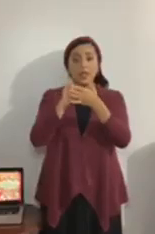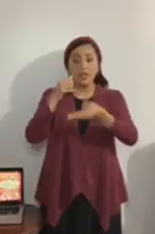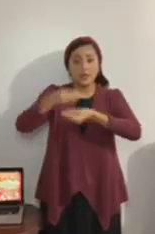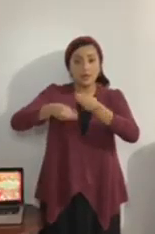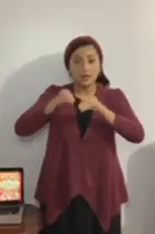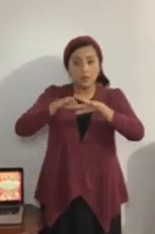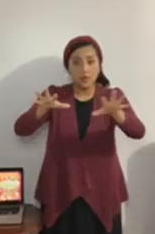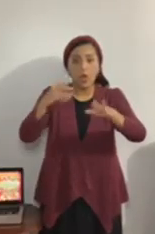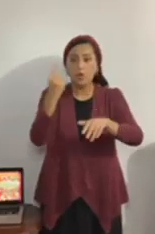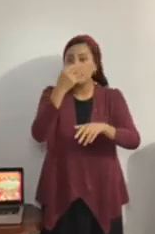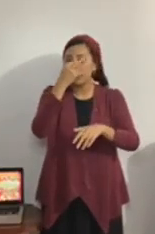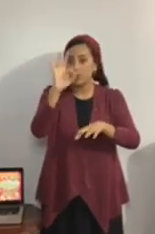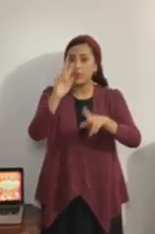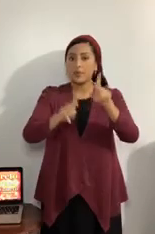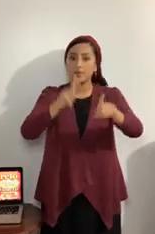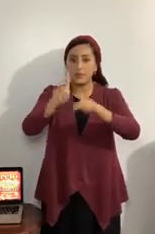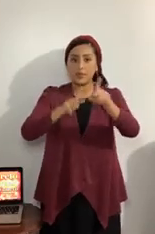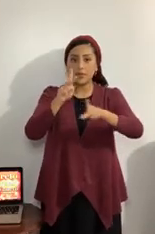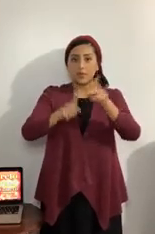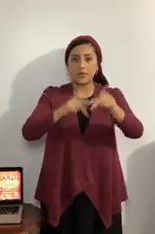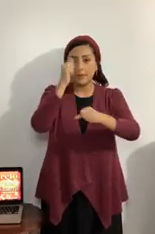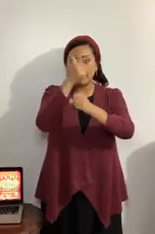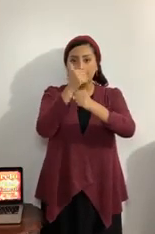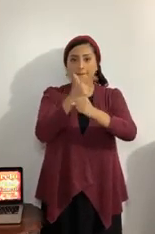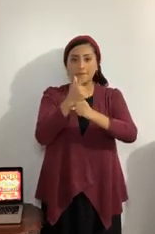es un remanente, amados. Somos un remanente a nivel mundial.